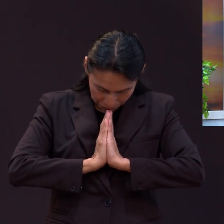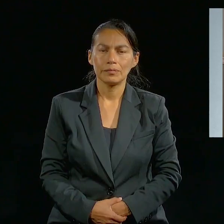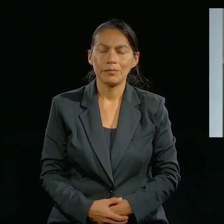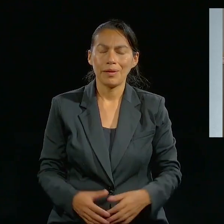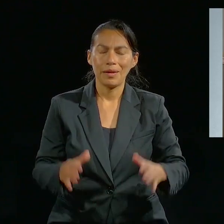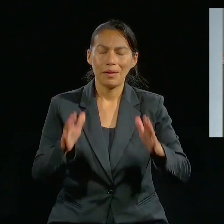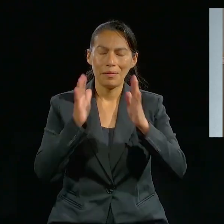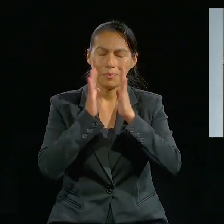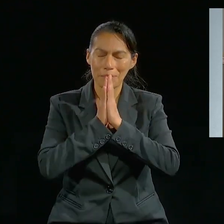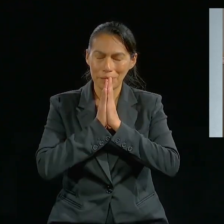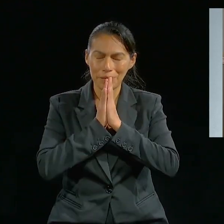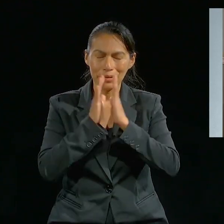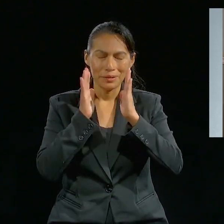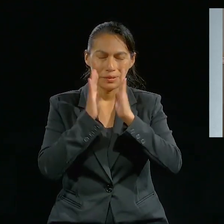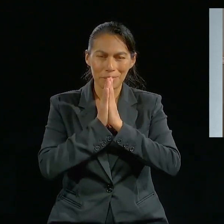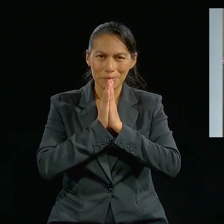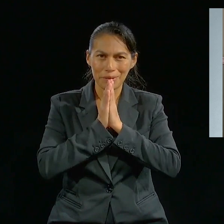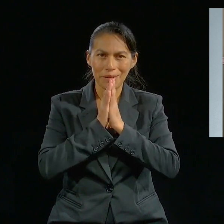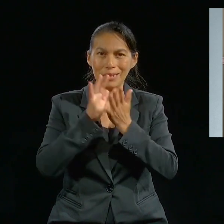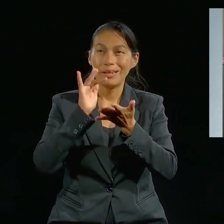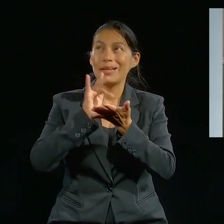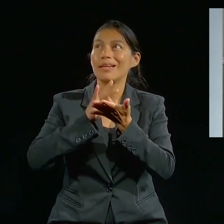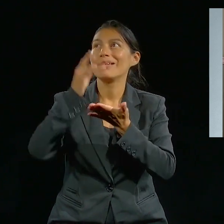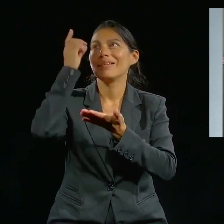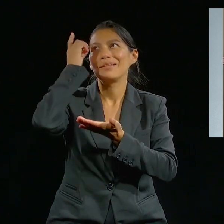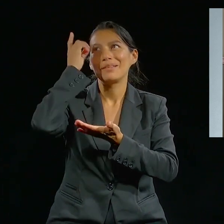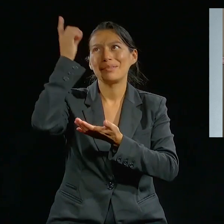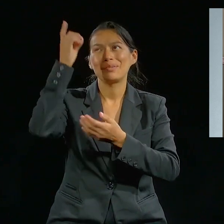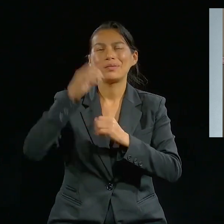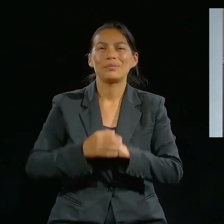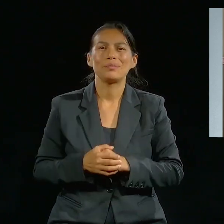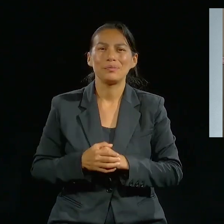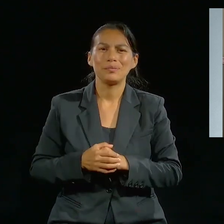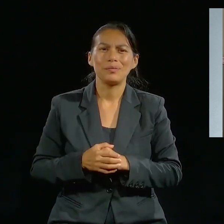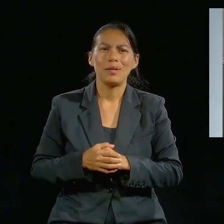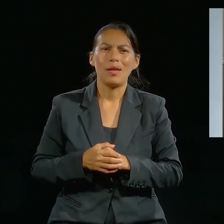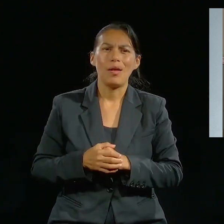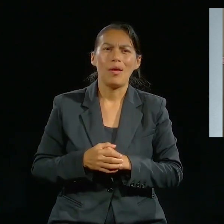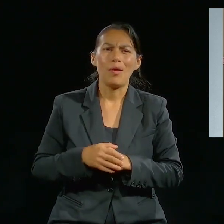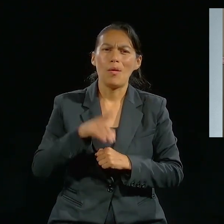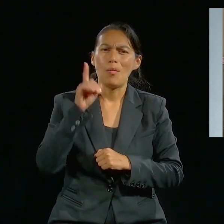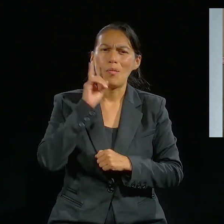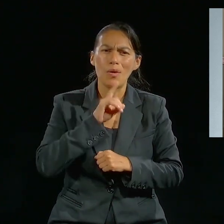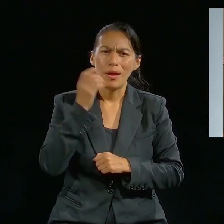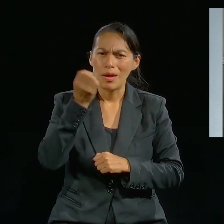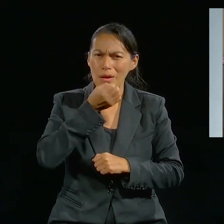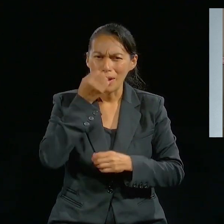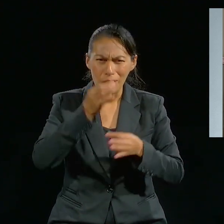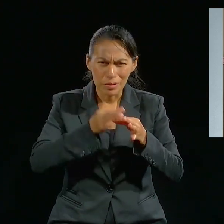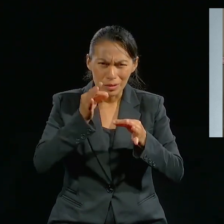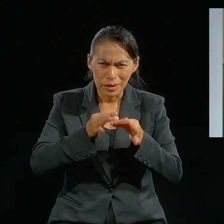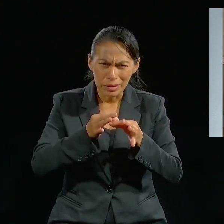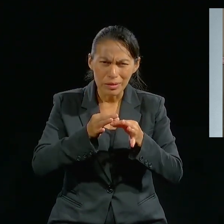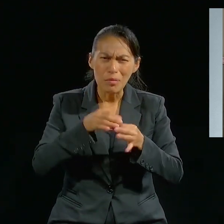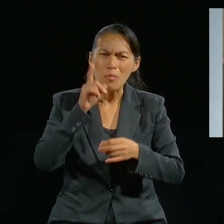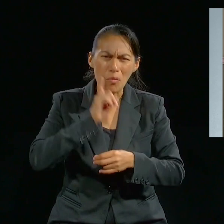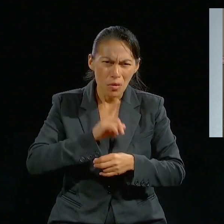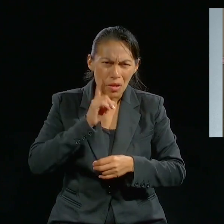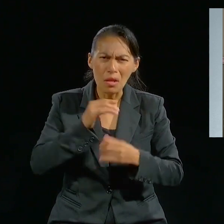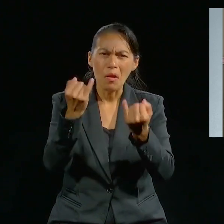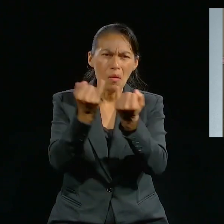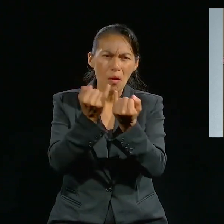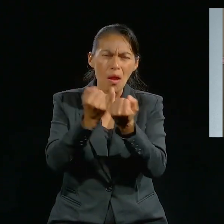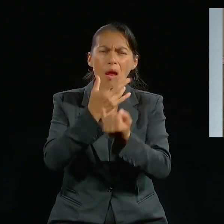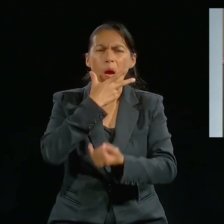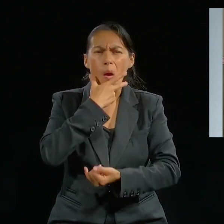amén gracias a Dios no solamente guerreras hay que ver guerreros de la oración